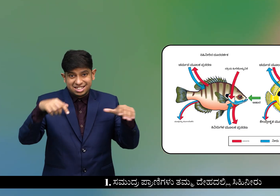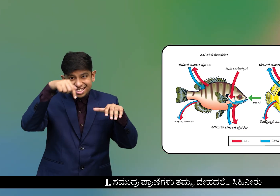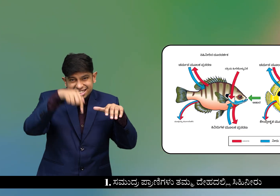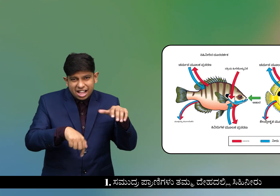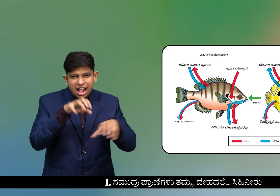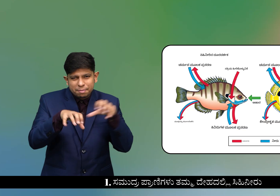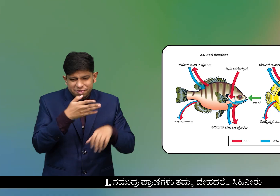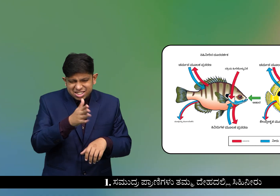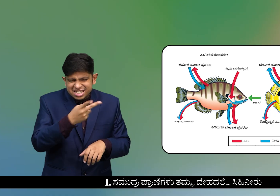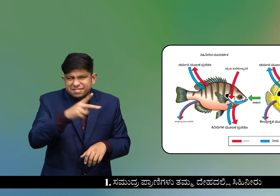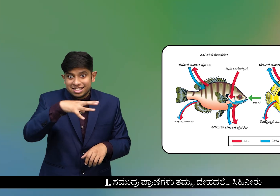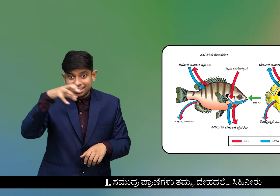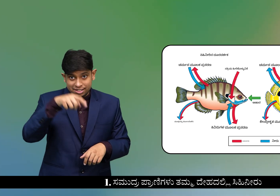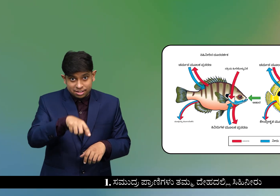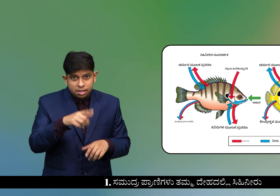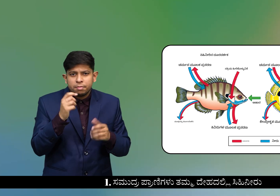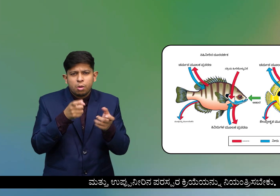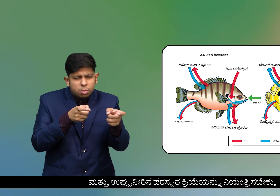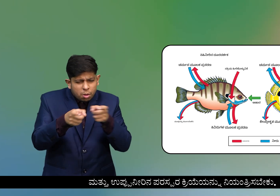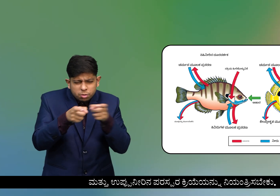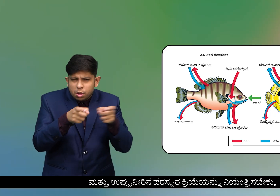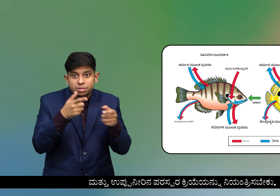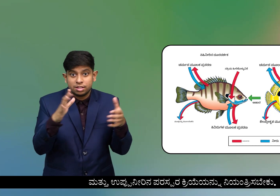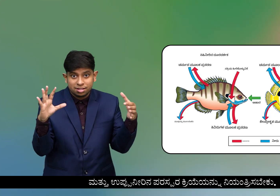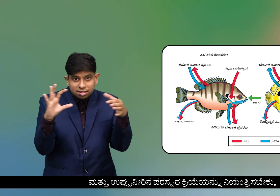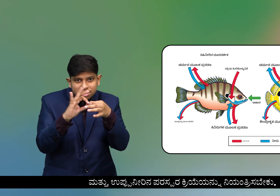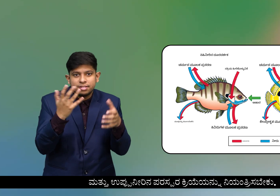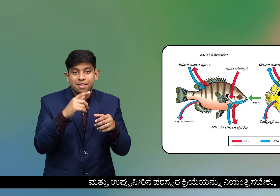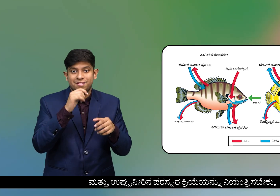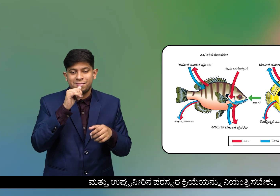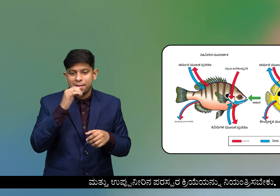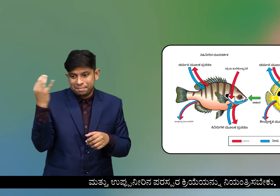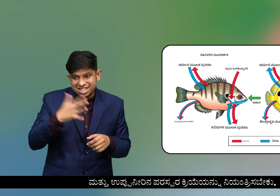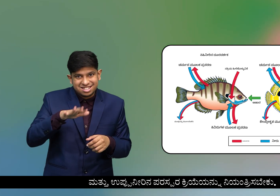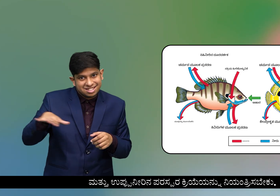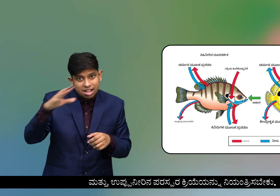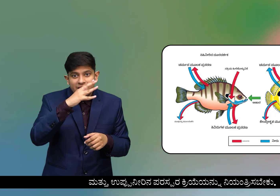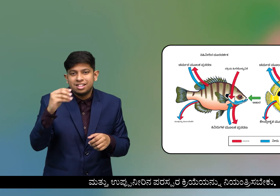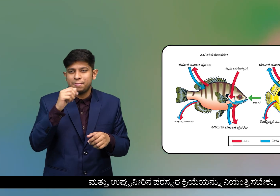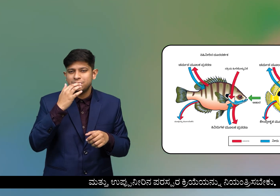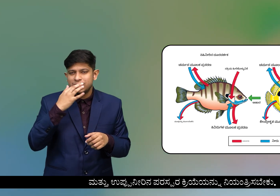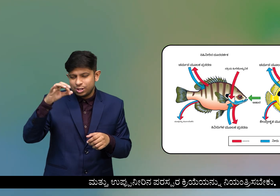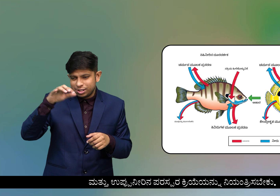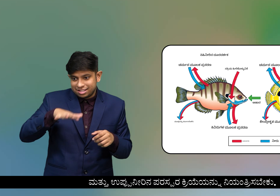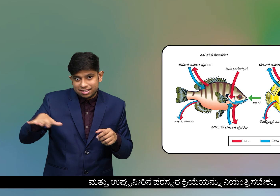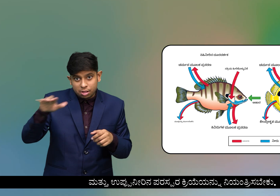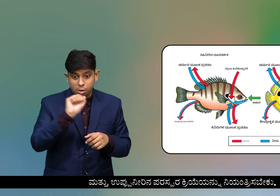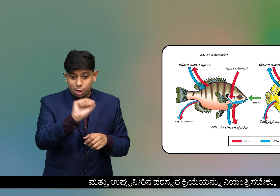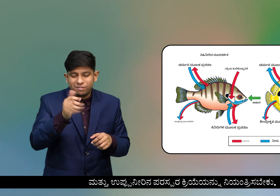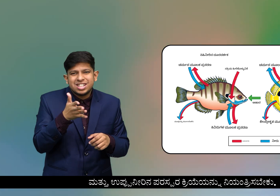ಸಮುದ್ರ ಪ್ರಾಣಿಗಳು ತಮ್ಮ ದೇಹದಲ್ಲಿ ಸಿಹಿ ನೀರು ಮತ್ತು ಉಪ್ಪು ನೀರಿನ ಪರಸ್ಪರ ಕ್ರಿಯೆಯನ್ನ ನಿಯಂತ್ರಿಸಬೇಕು.